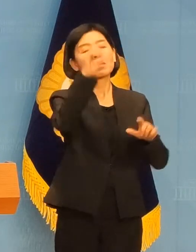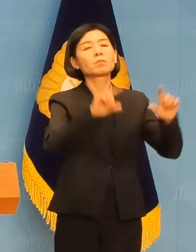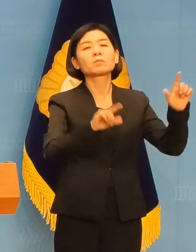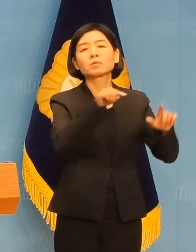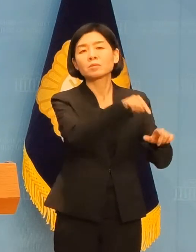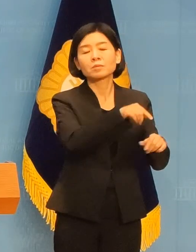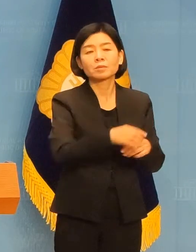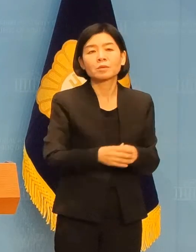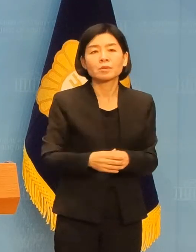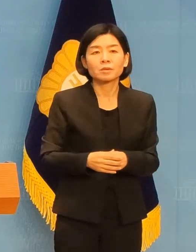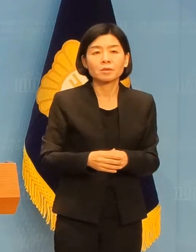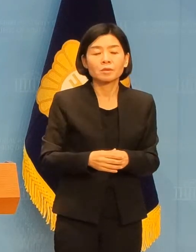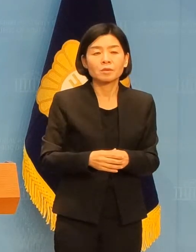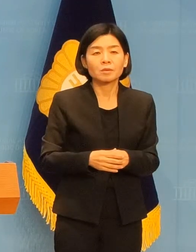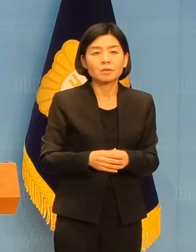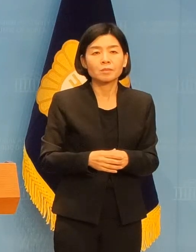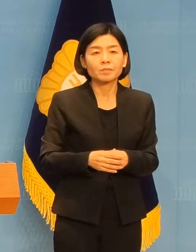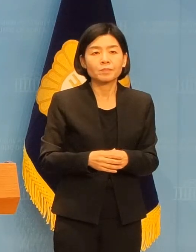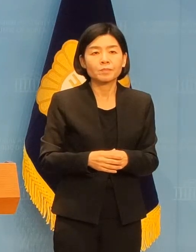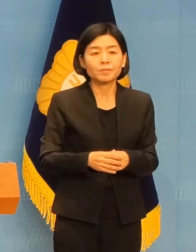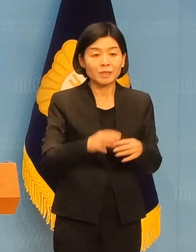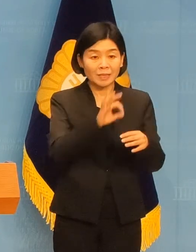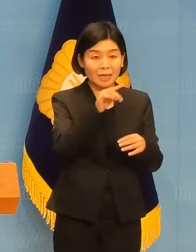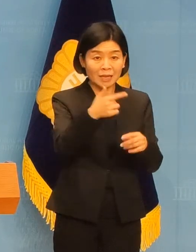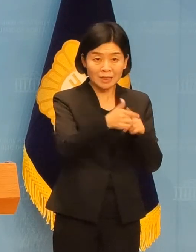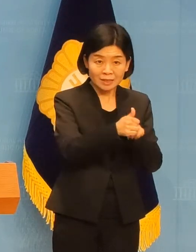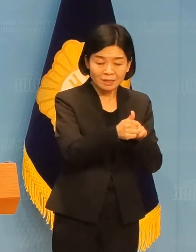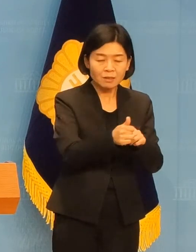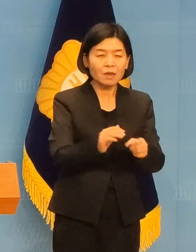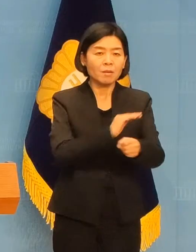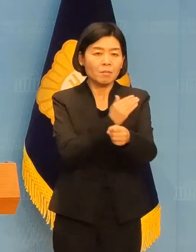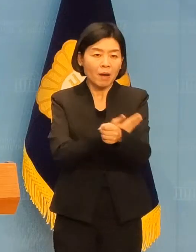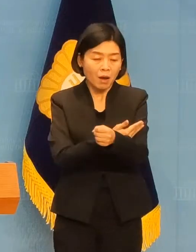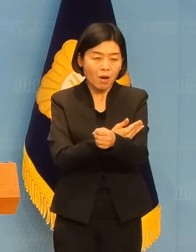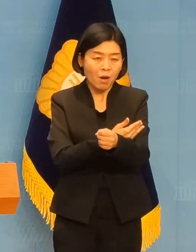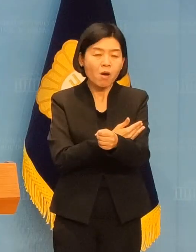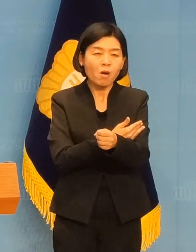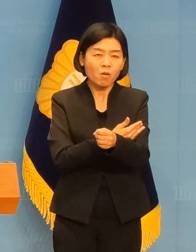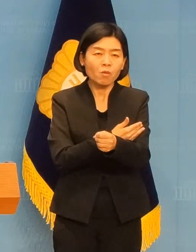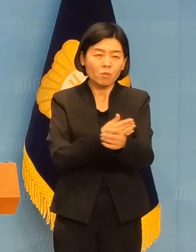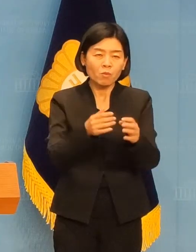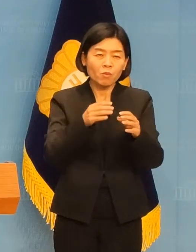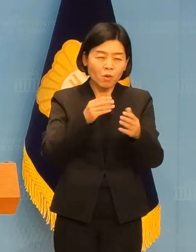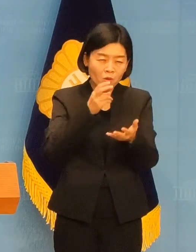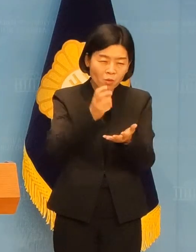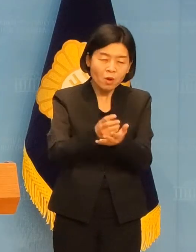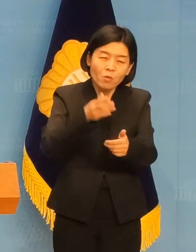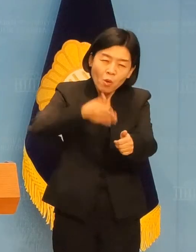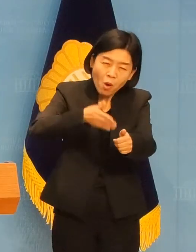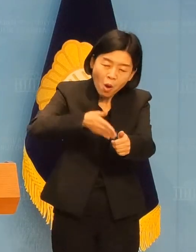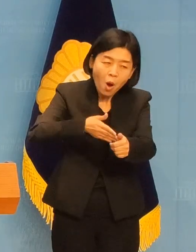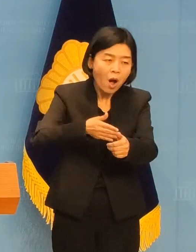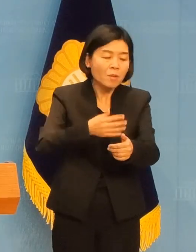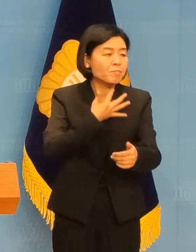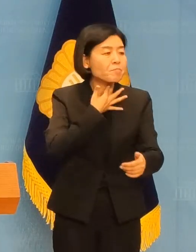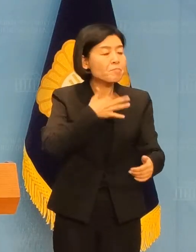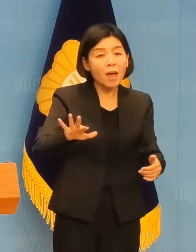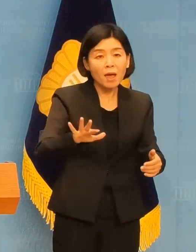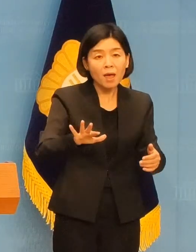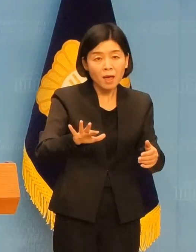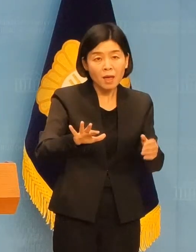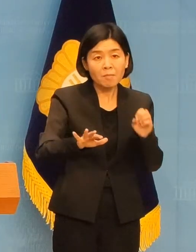보였습니다. 특히 그는 방어권 관련 권고안을 낸 적이 없다